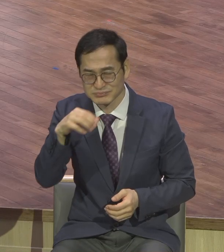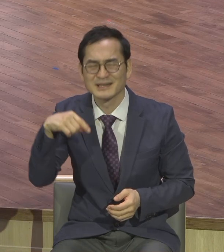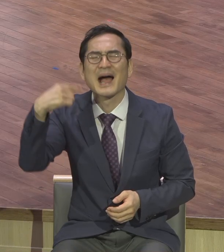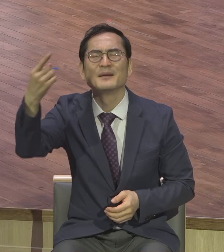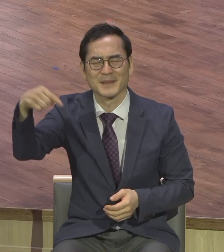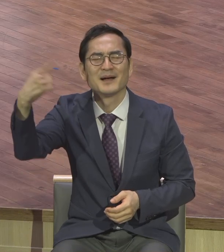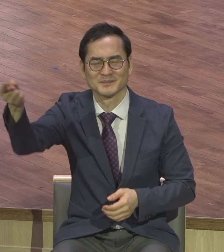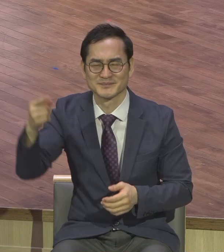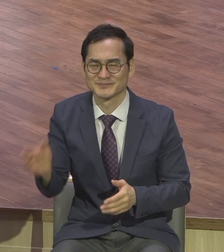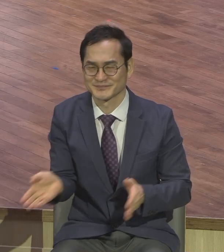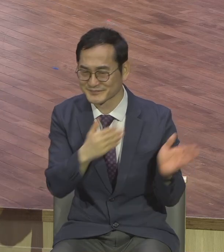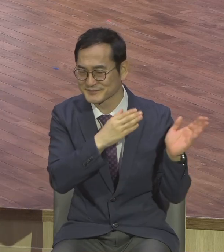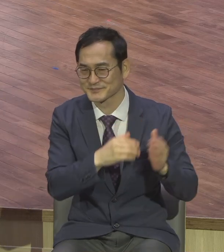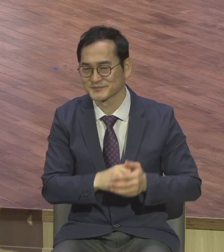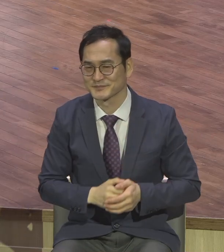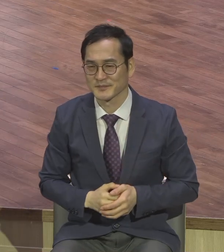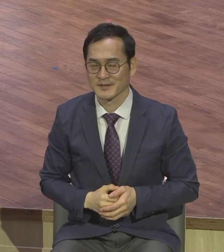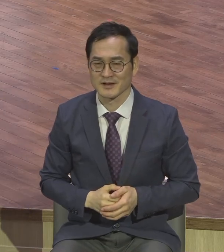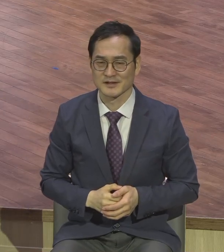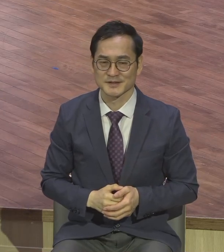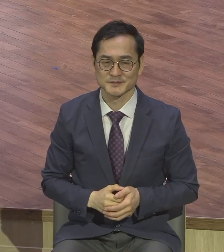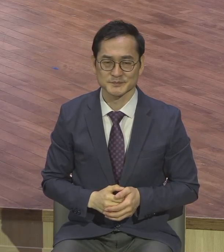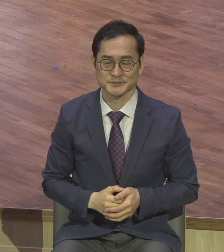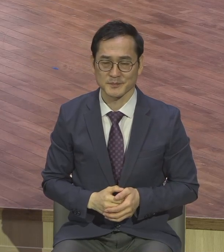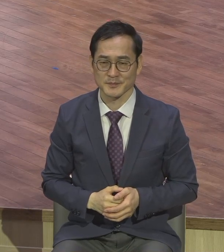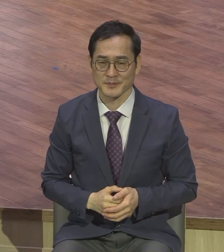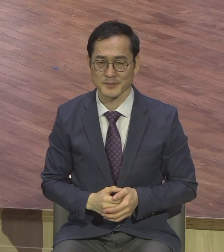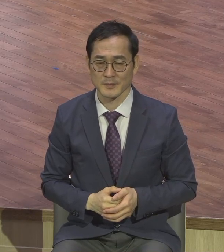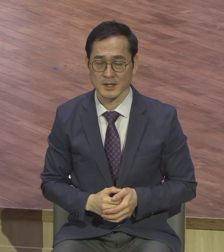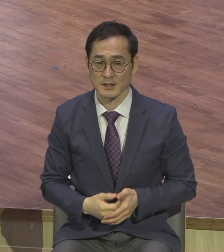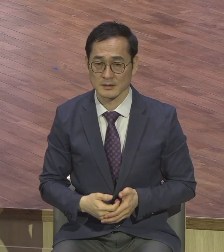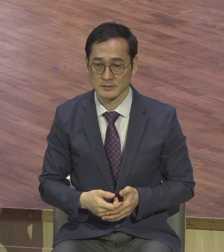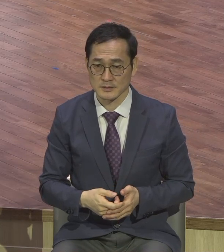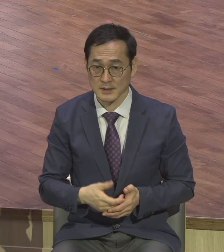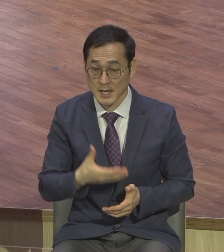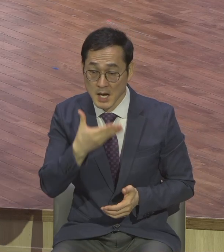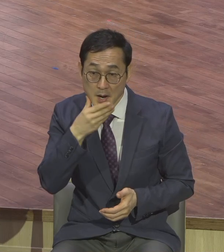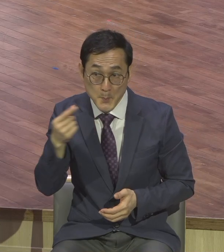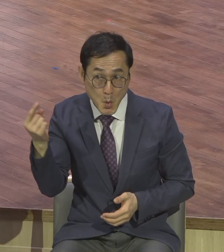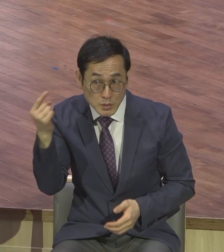그런데 이 귀한 복음을 듣기 전에